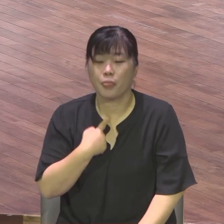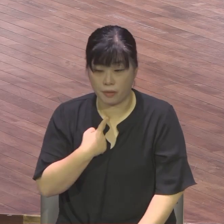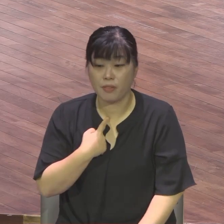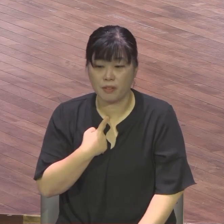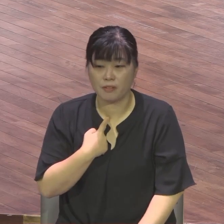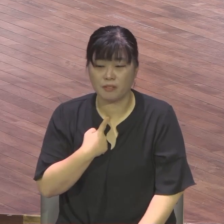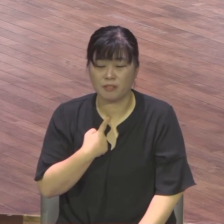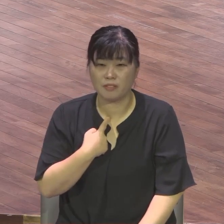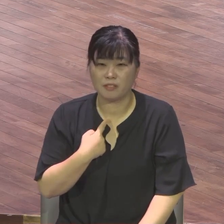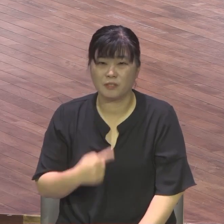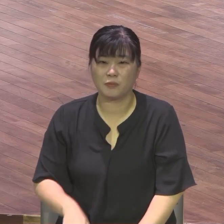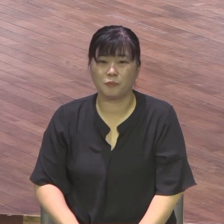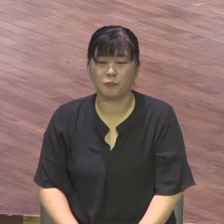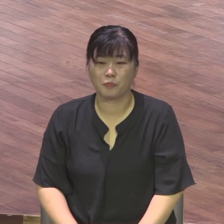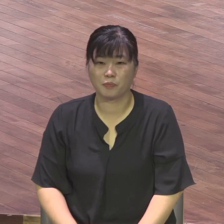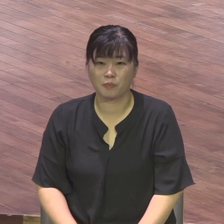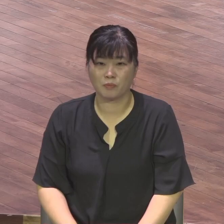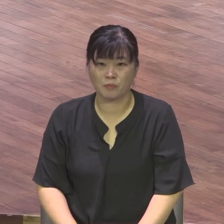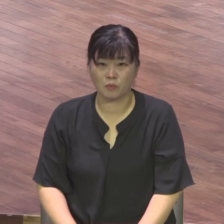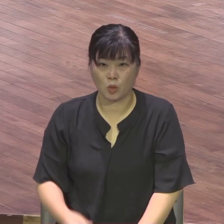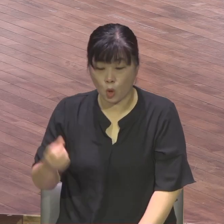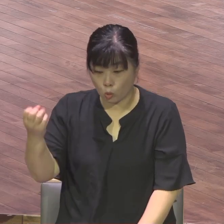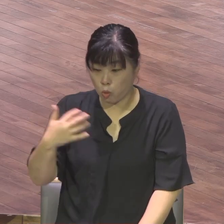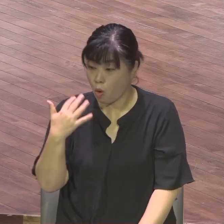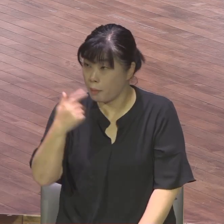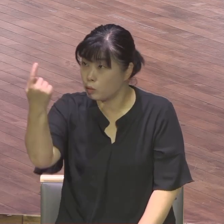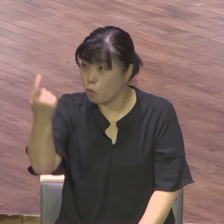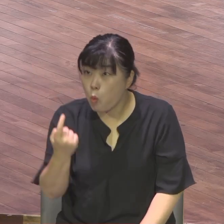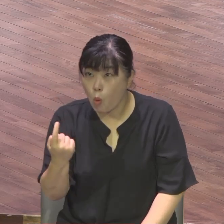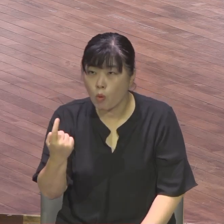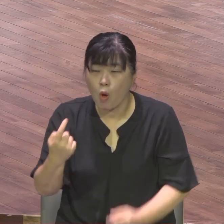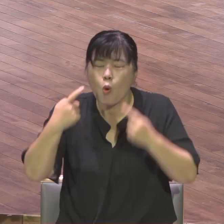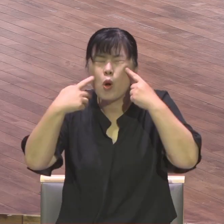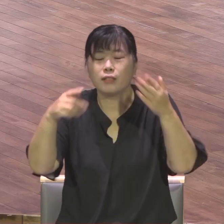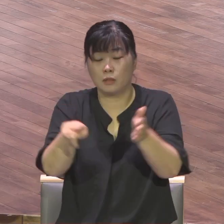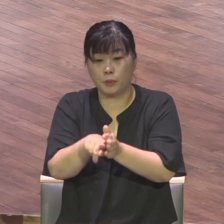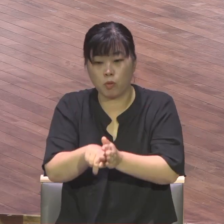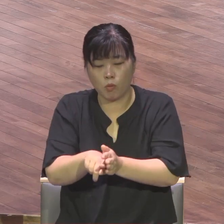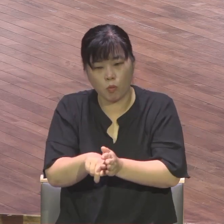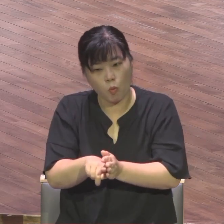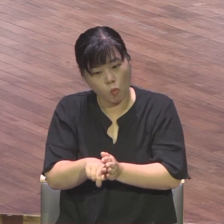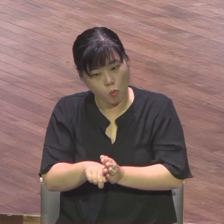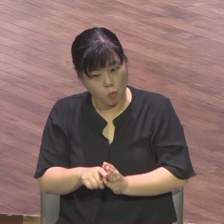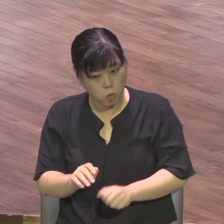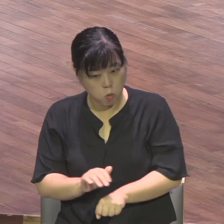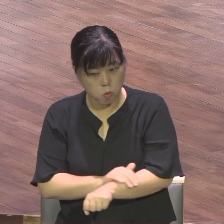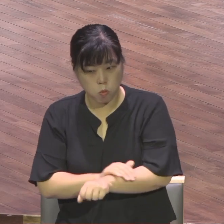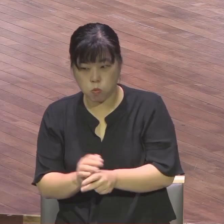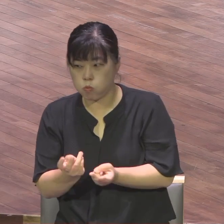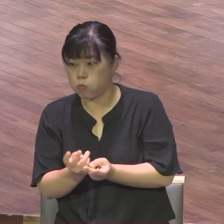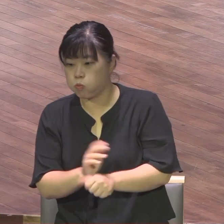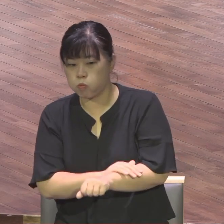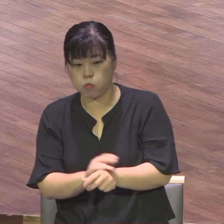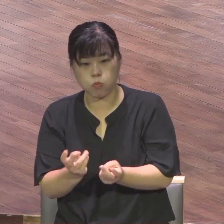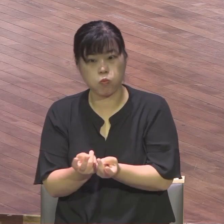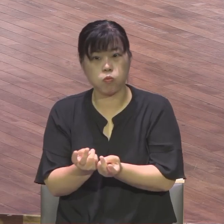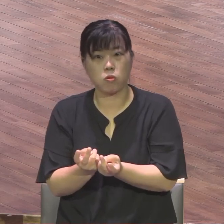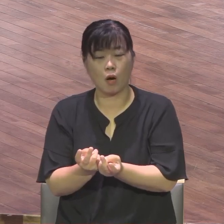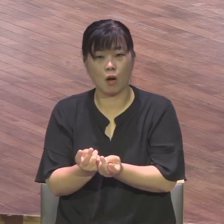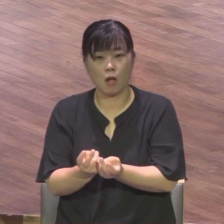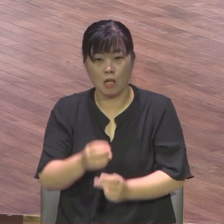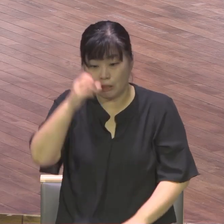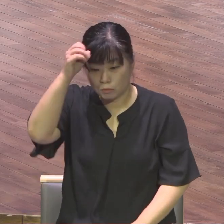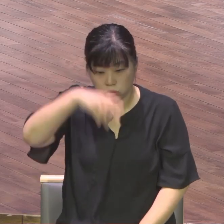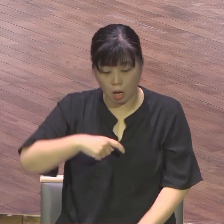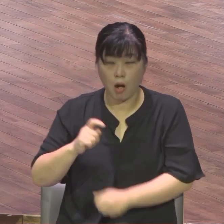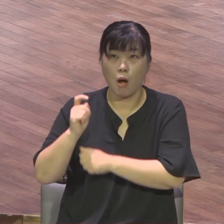그리고 베드로가 올 것을 확신했어요. 아니 다 불러 모아놓고 처음으로 그냥 하나님 음성만 들었는데 이게